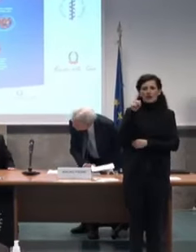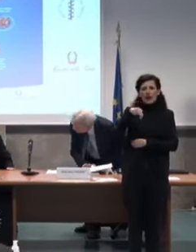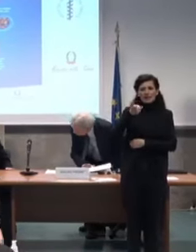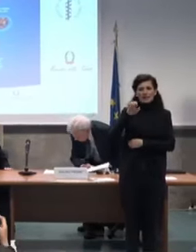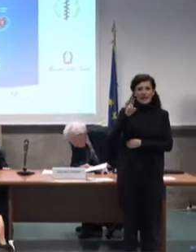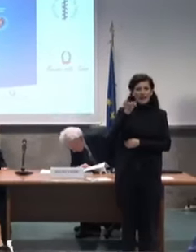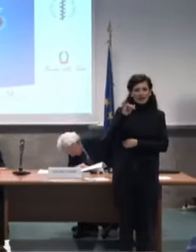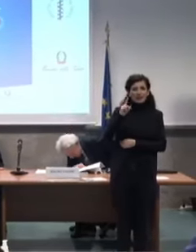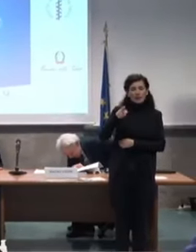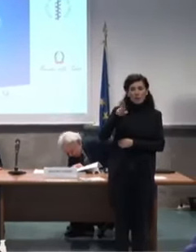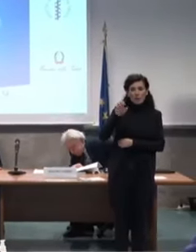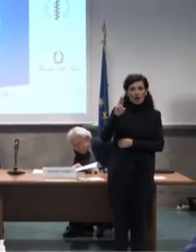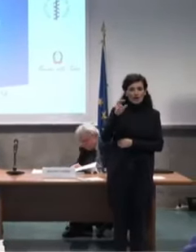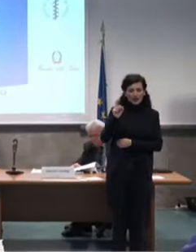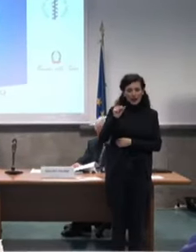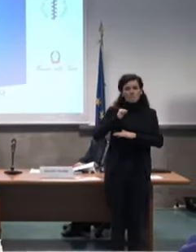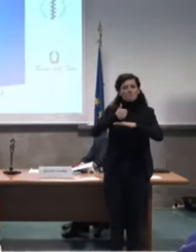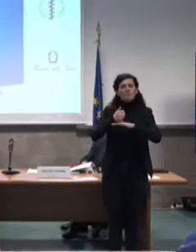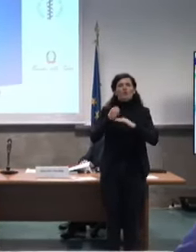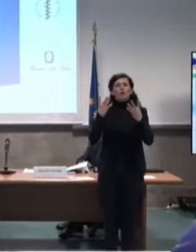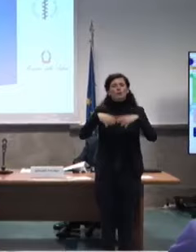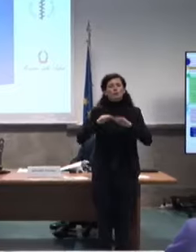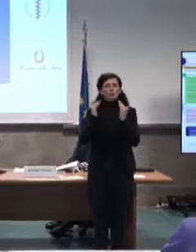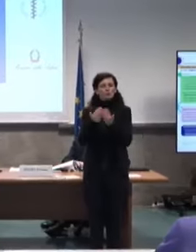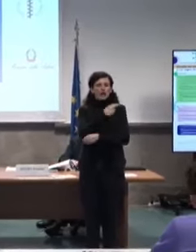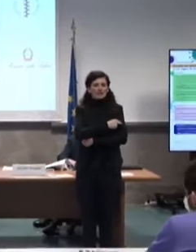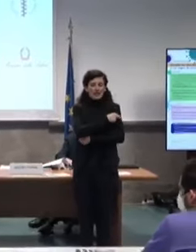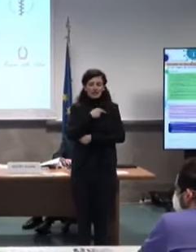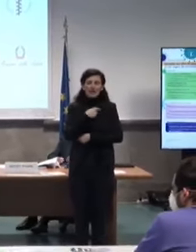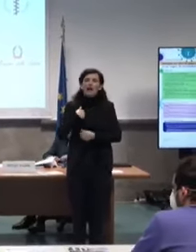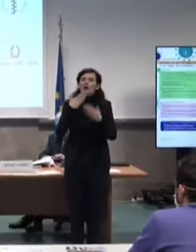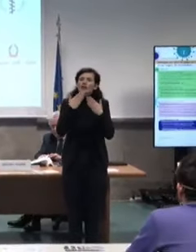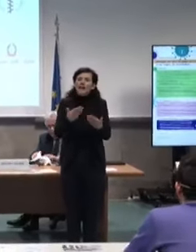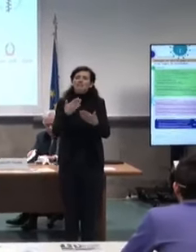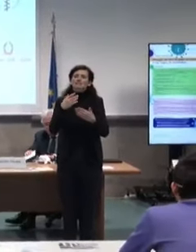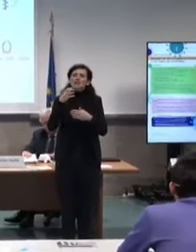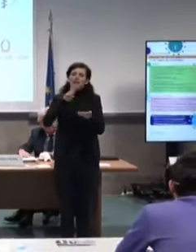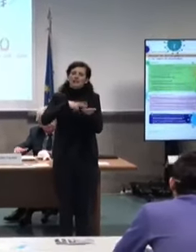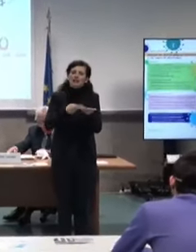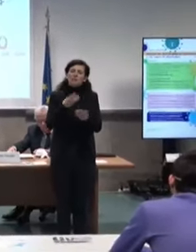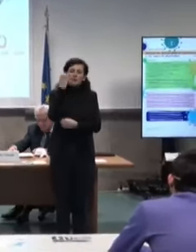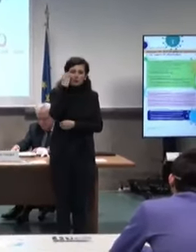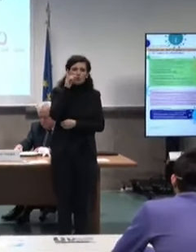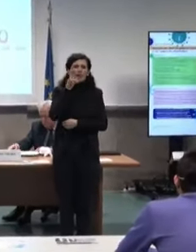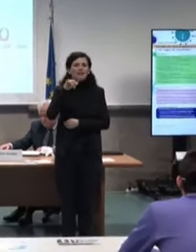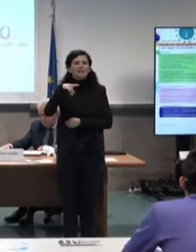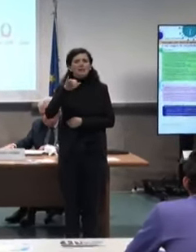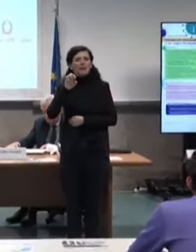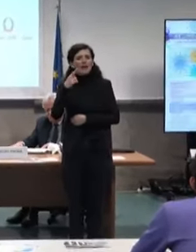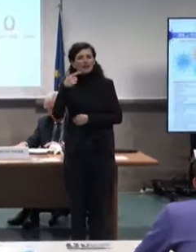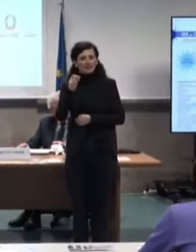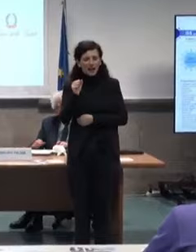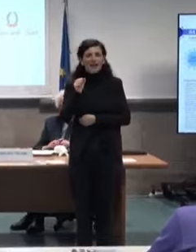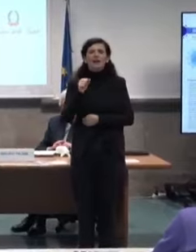della ms lo conoscete tutti volevo ringraziare l'interprete susanna di pietra per che ci sta seguendo